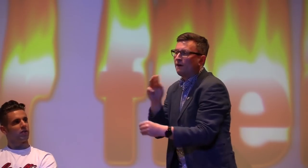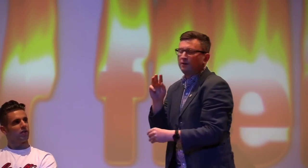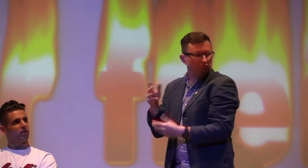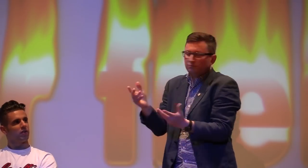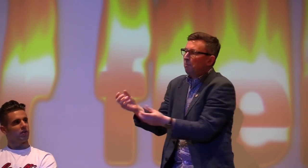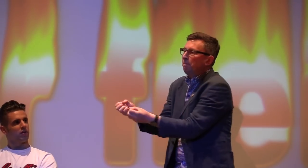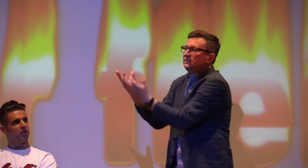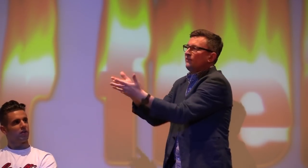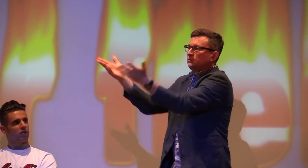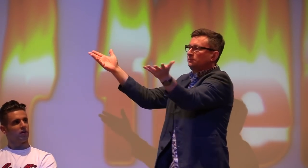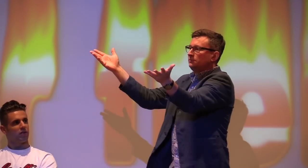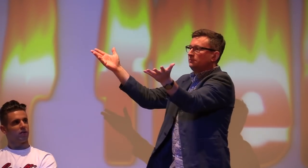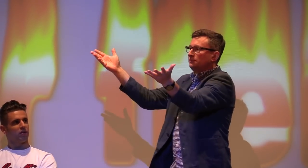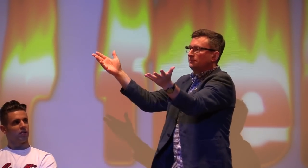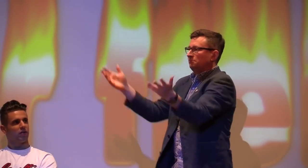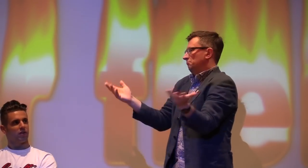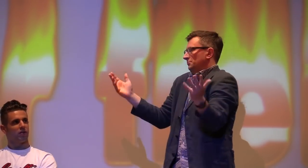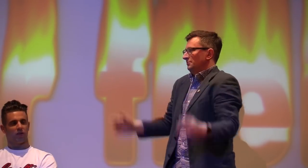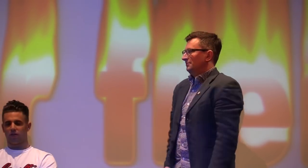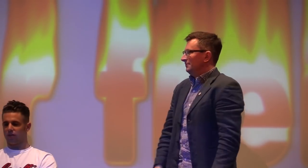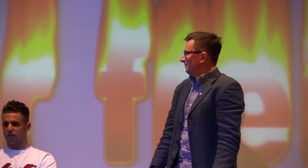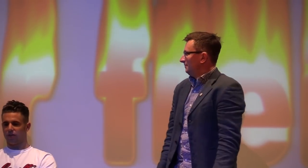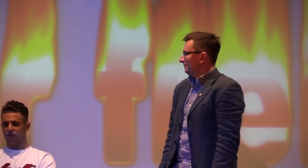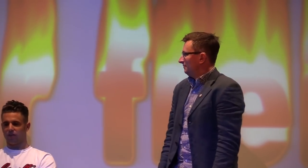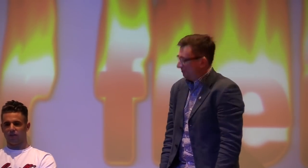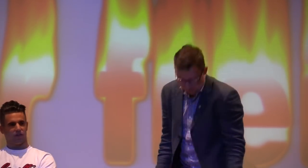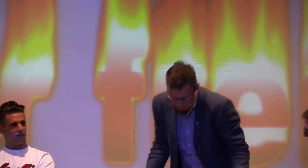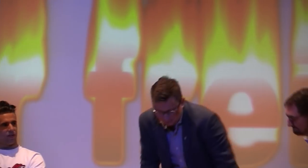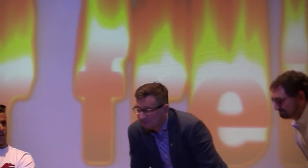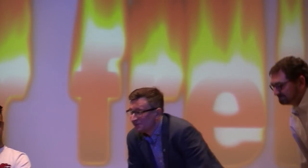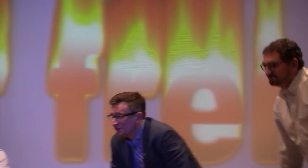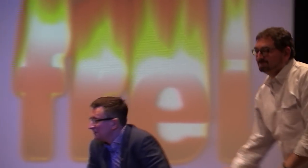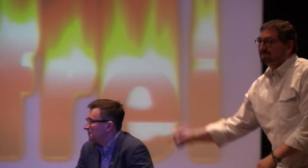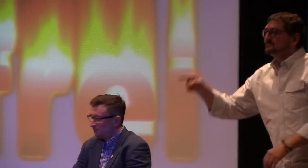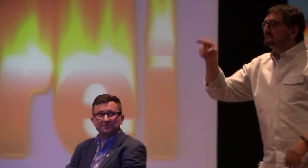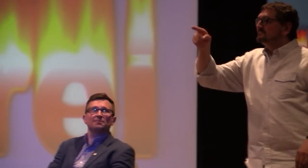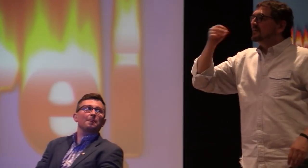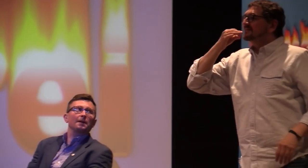Initiativen, das funktioniert. Ich glaube einfach, man muss irgendwie da ein soziales Gefüge noch irgendwo drin haben.